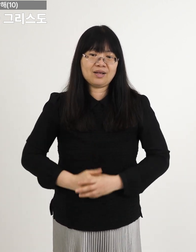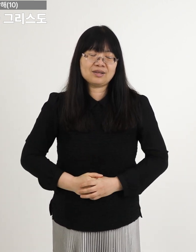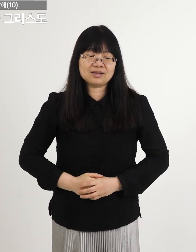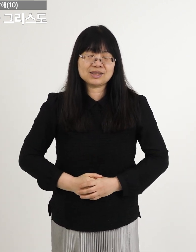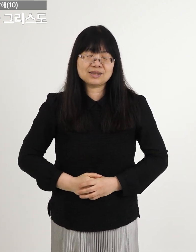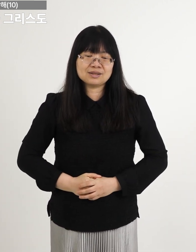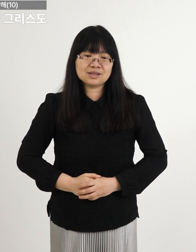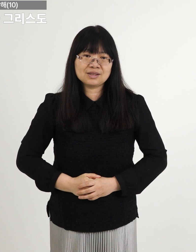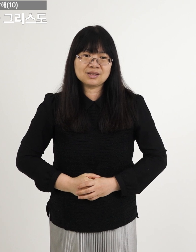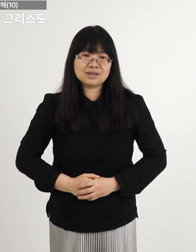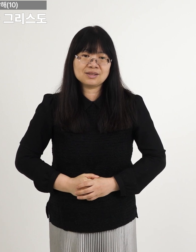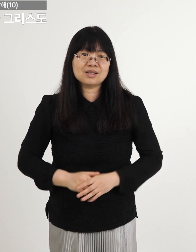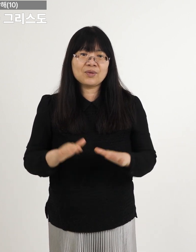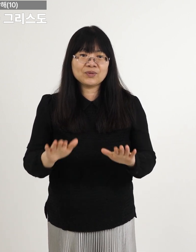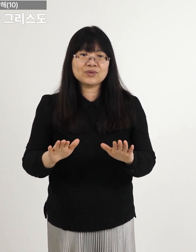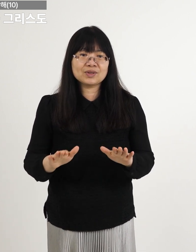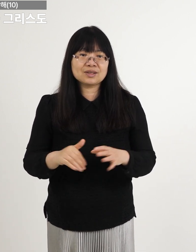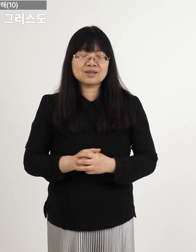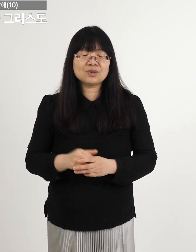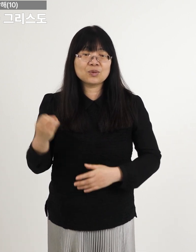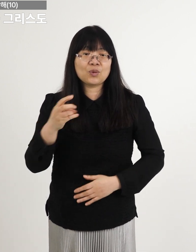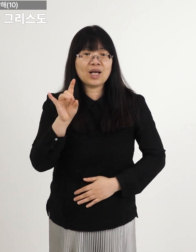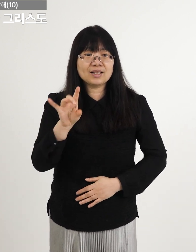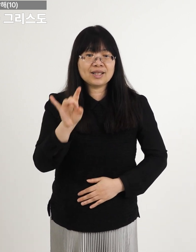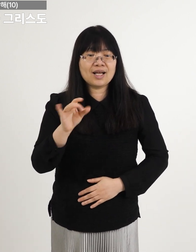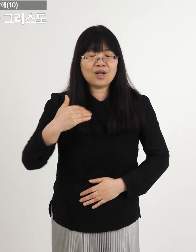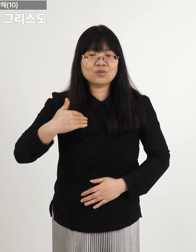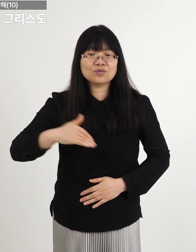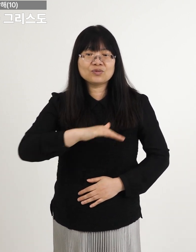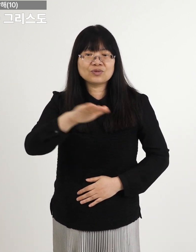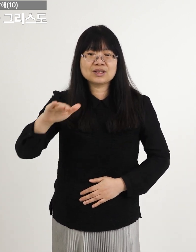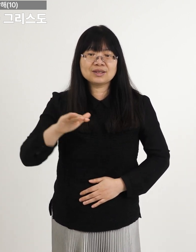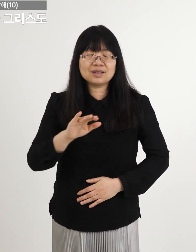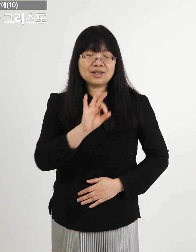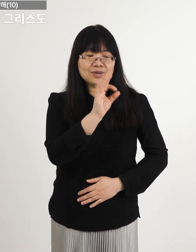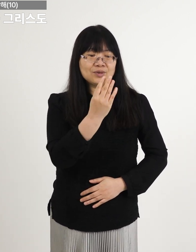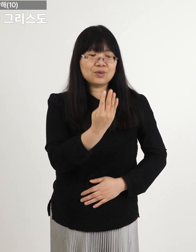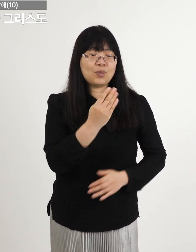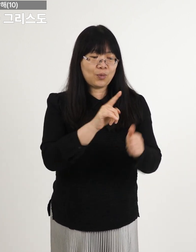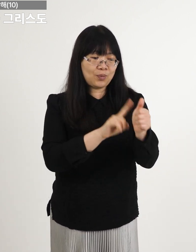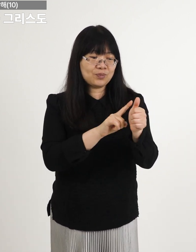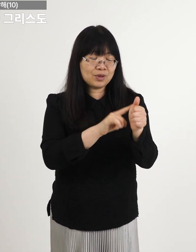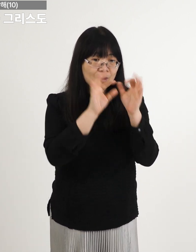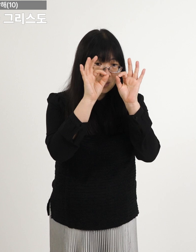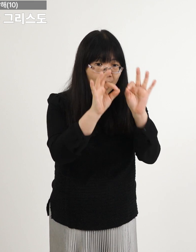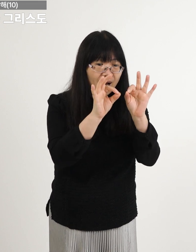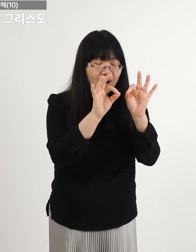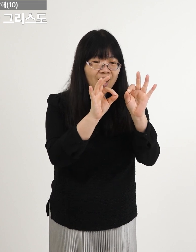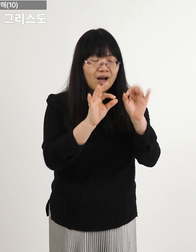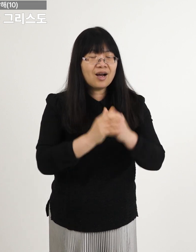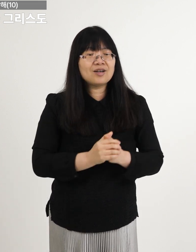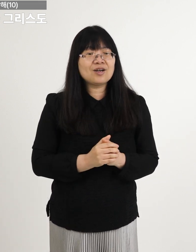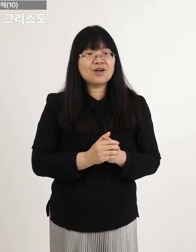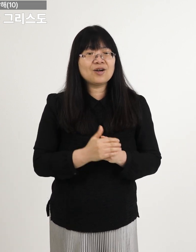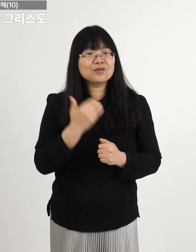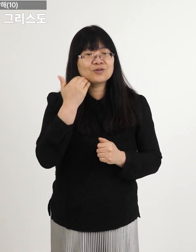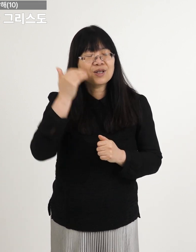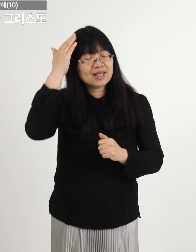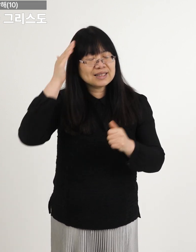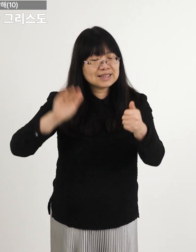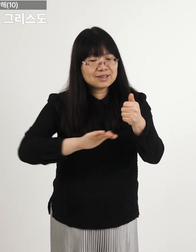기도예요. 오늘 여기에서 또 하나 우리는 욥에게 누구의 그림자를